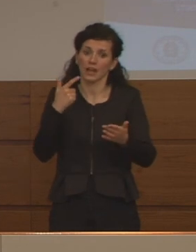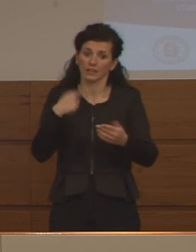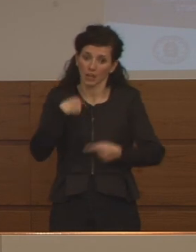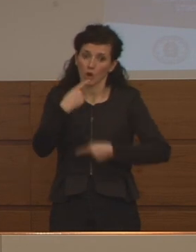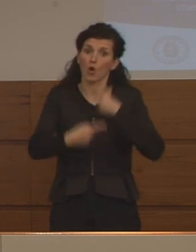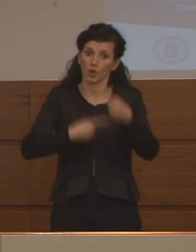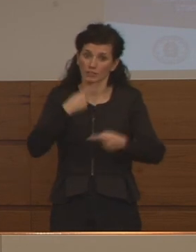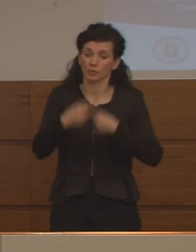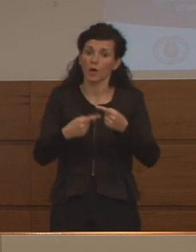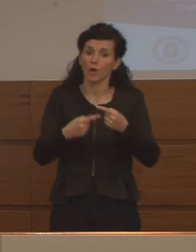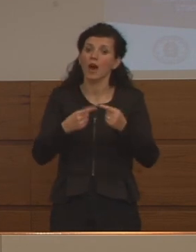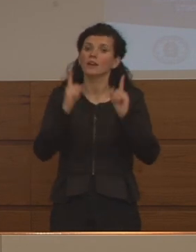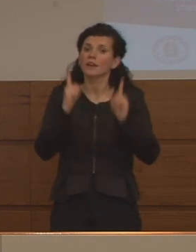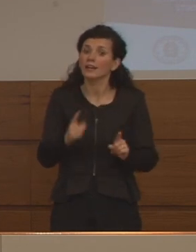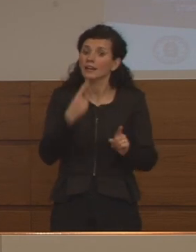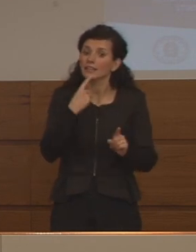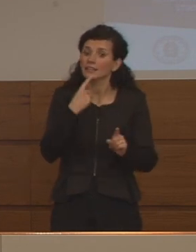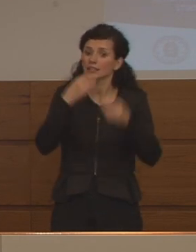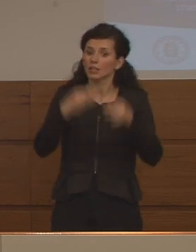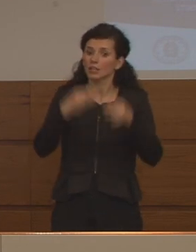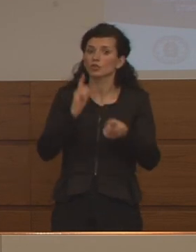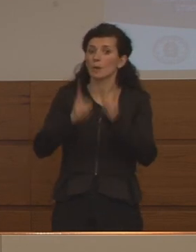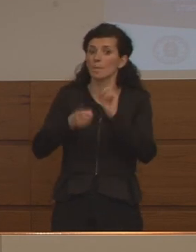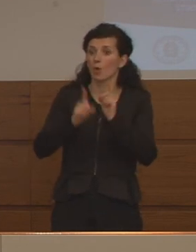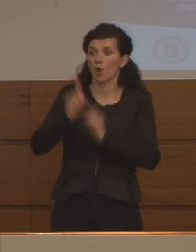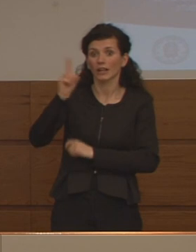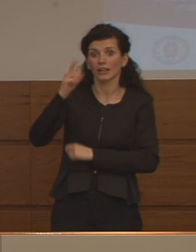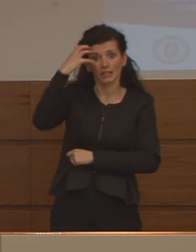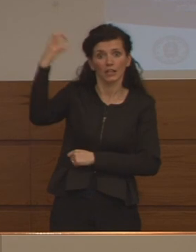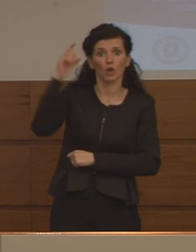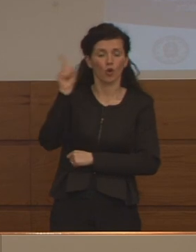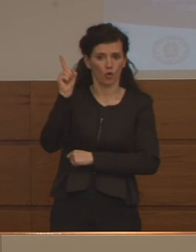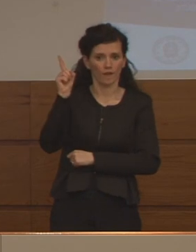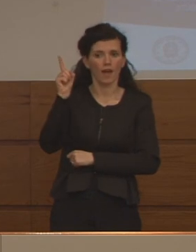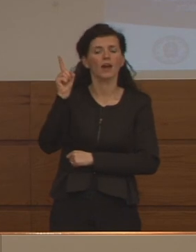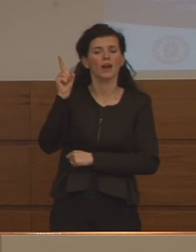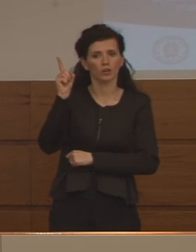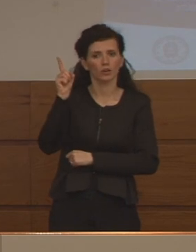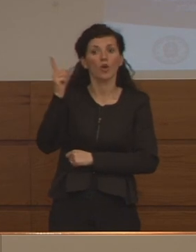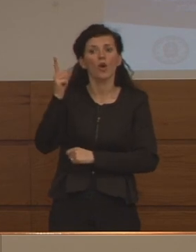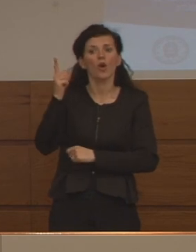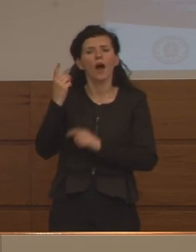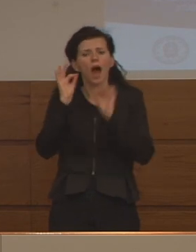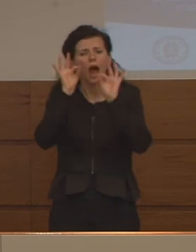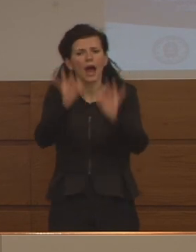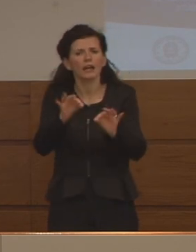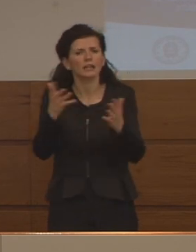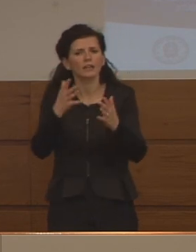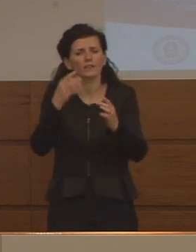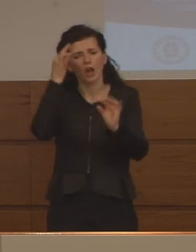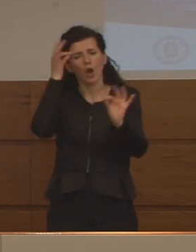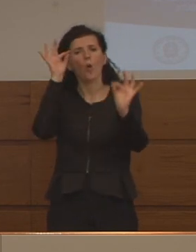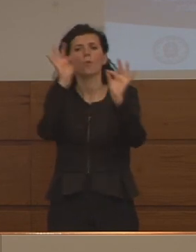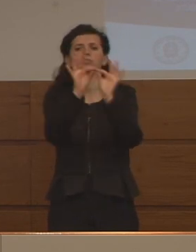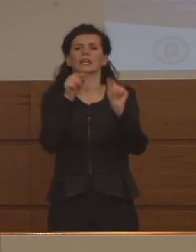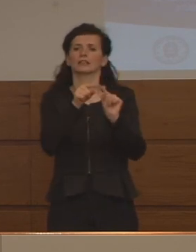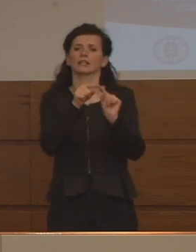di fatto dovranno contemperare esattamente l'obiettivo di permettere